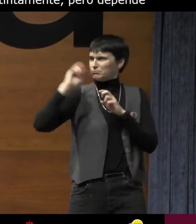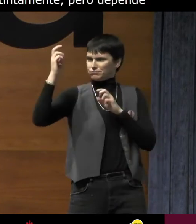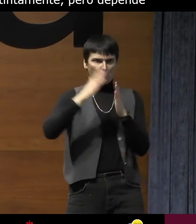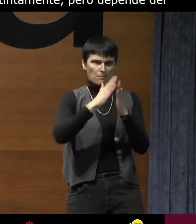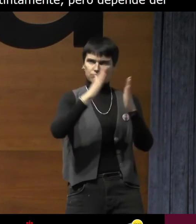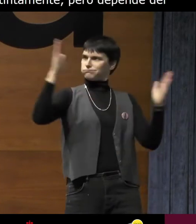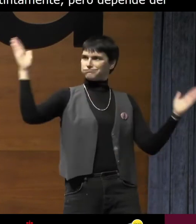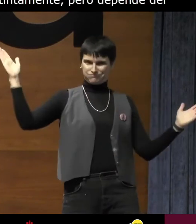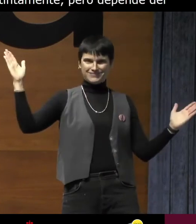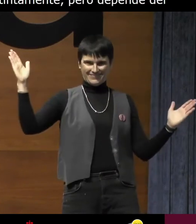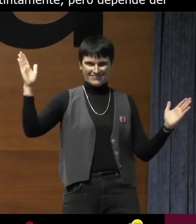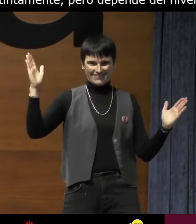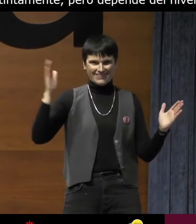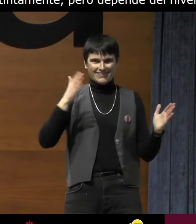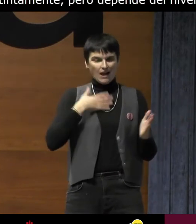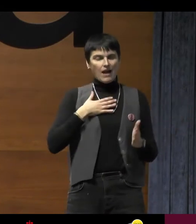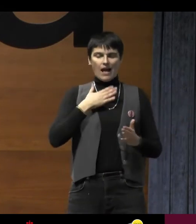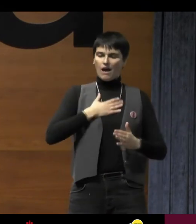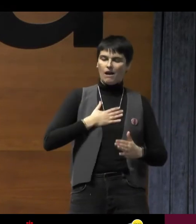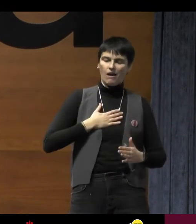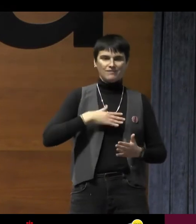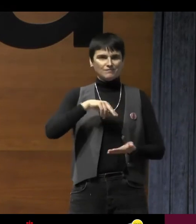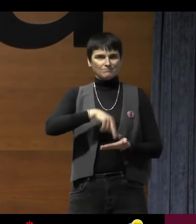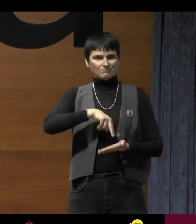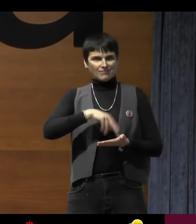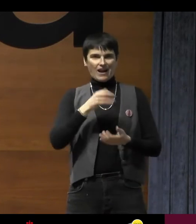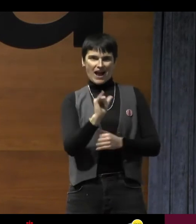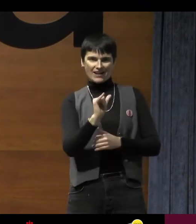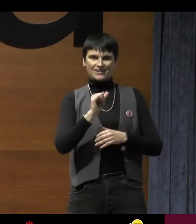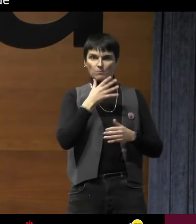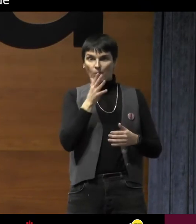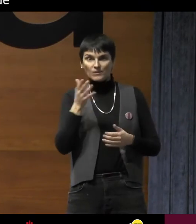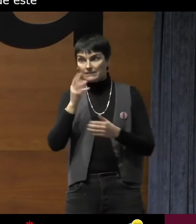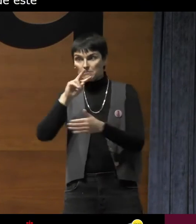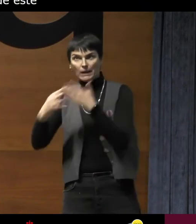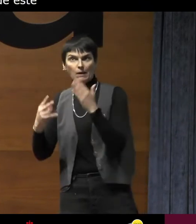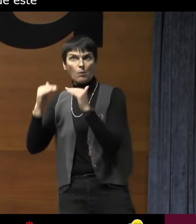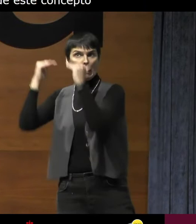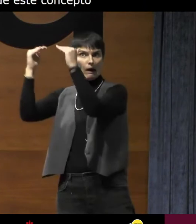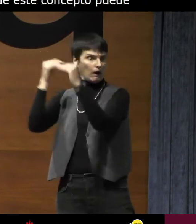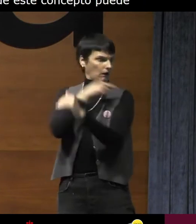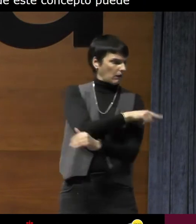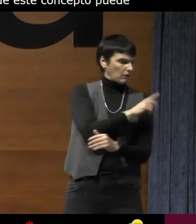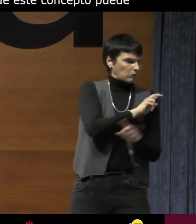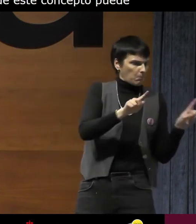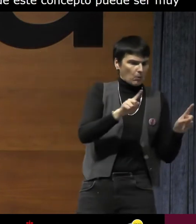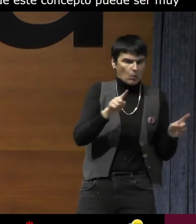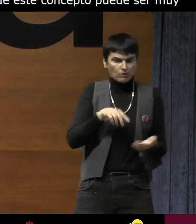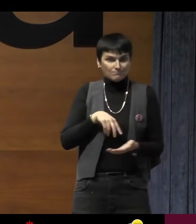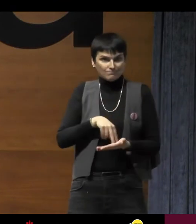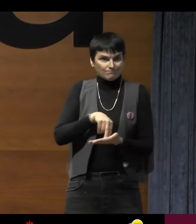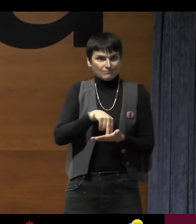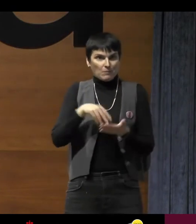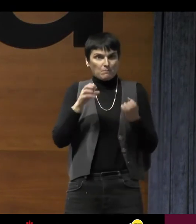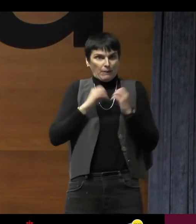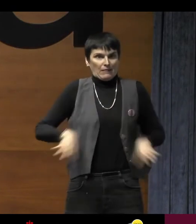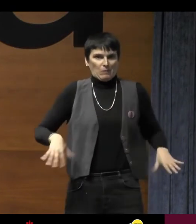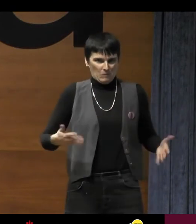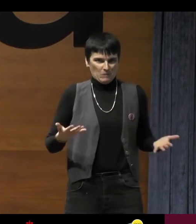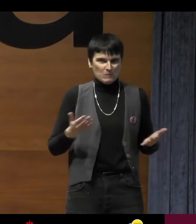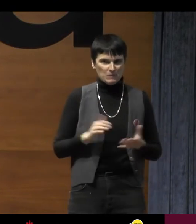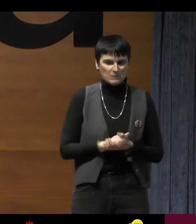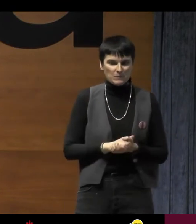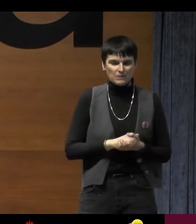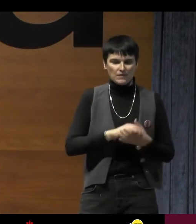los ámbitos, porque este concepto puede ser muy amplio. Por eso es importante validarlo,